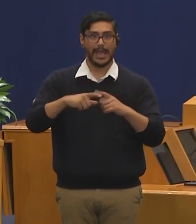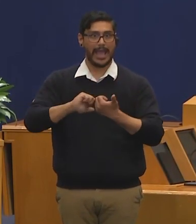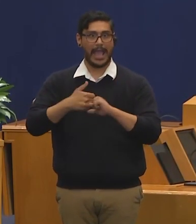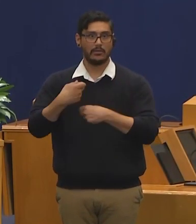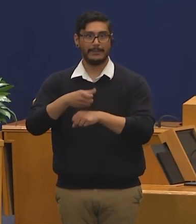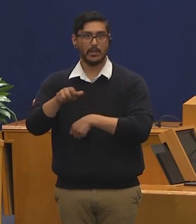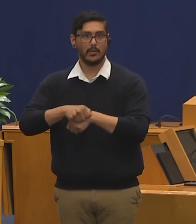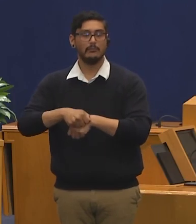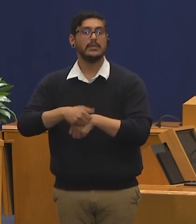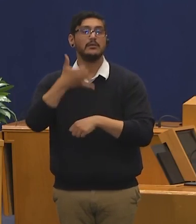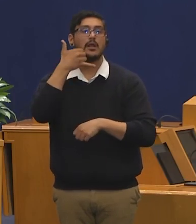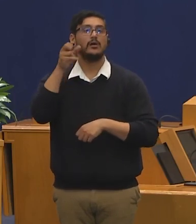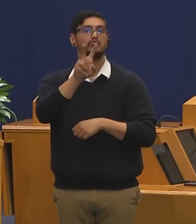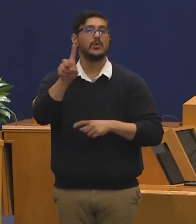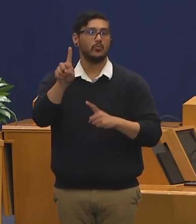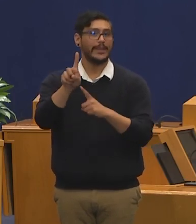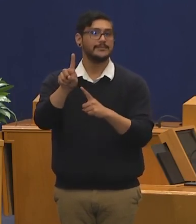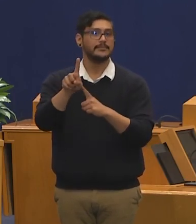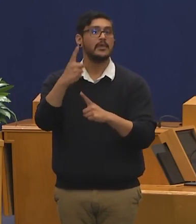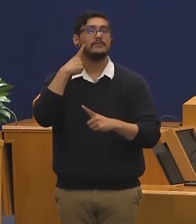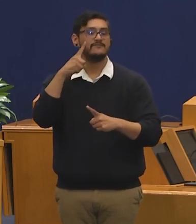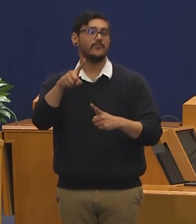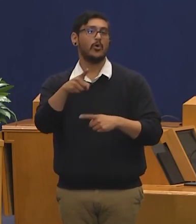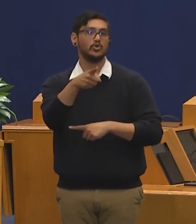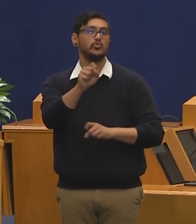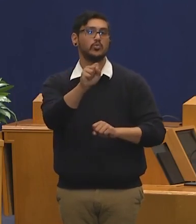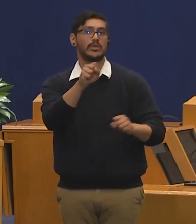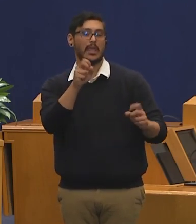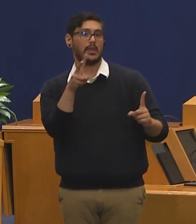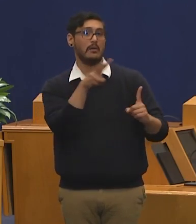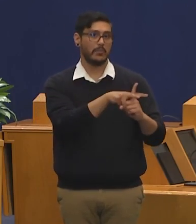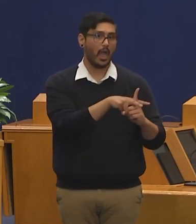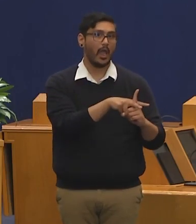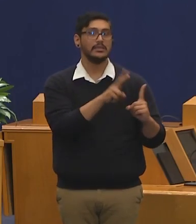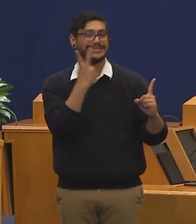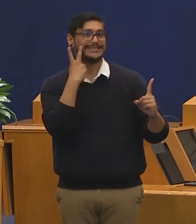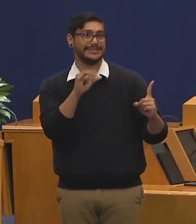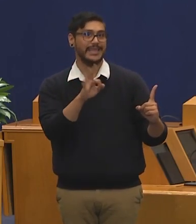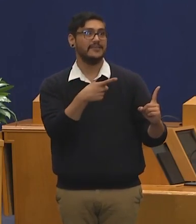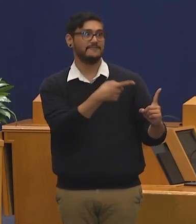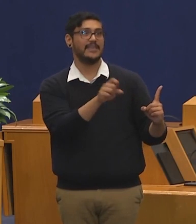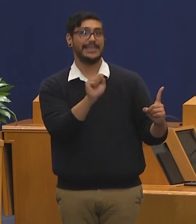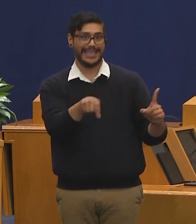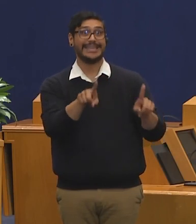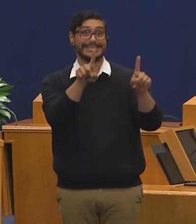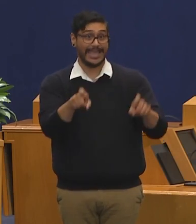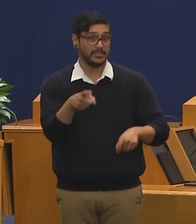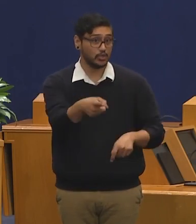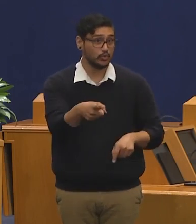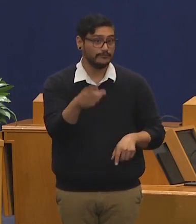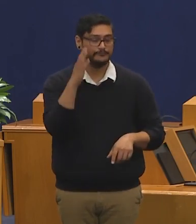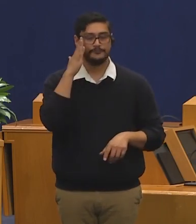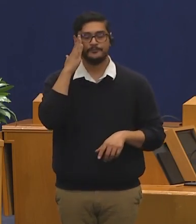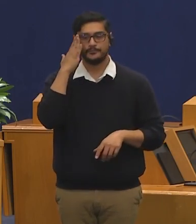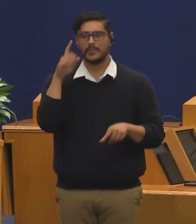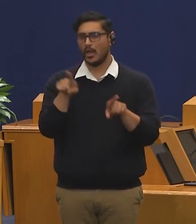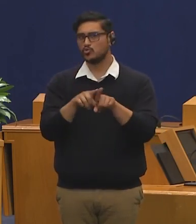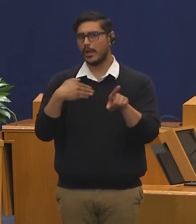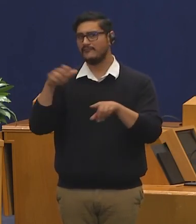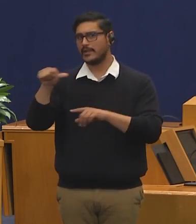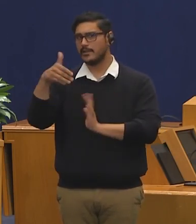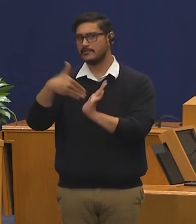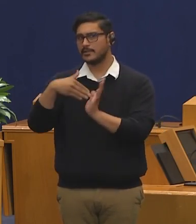el número 211 para ponerse su aplicación y a ver si les pueden hacer la prueba. También tenemos otro